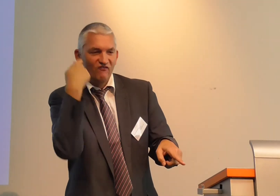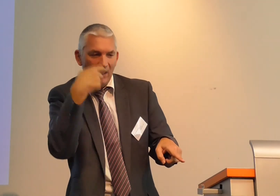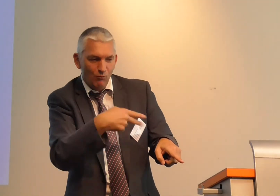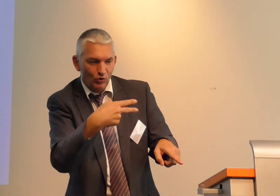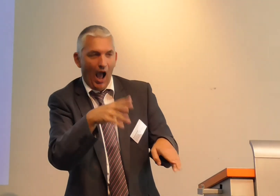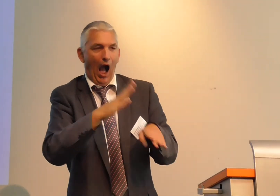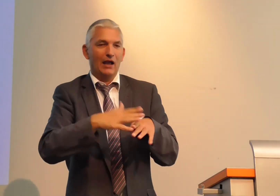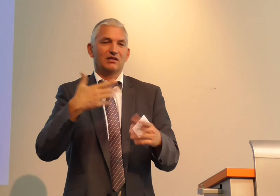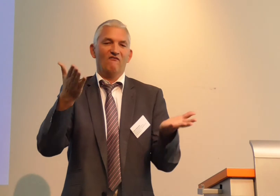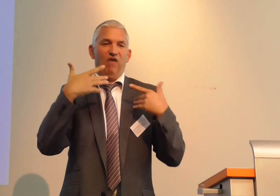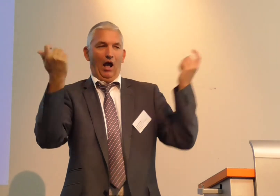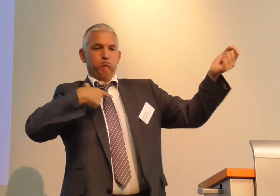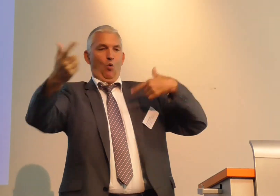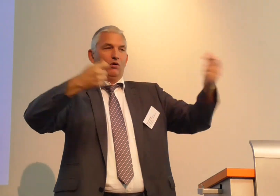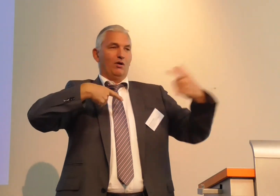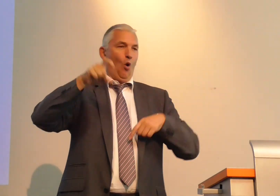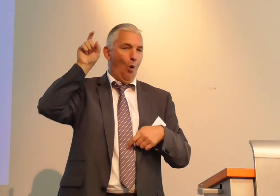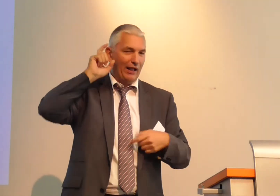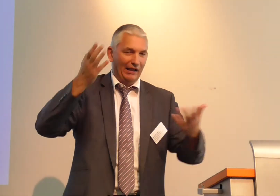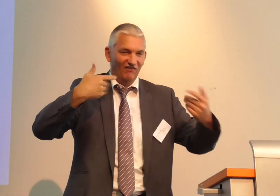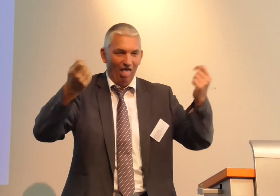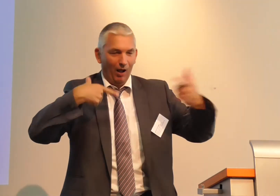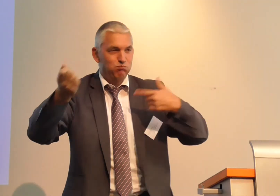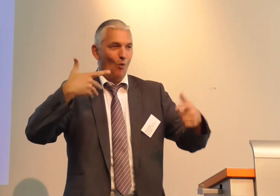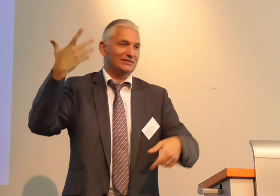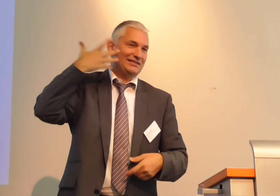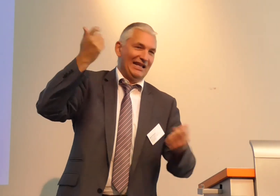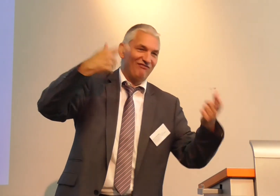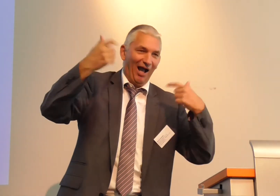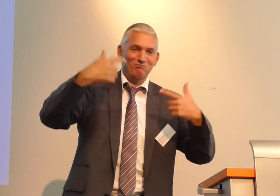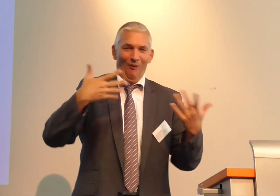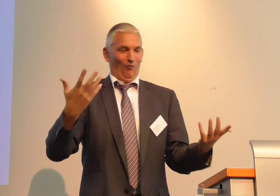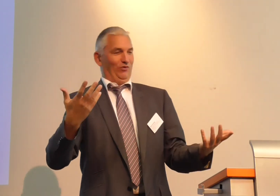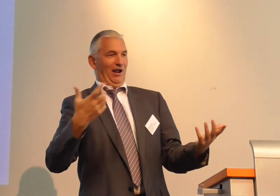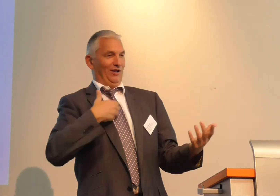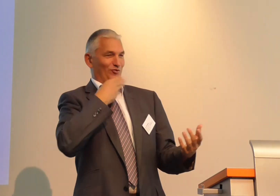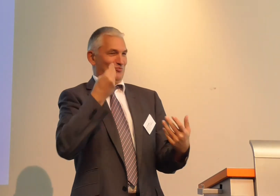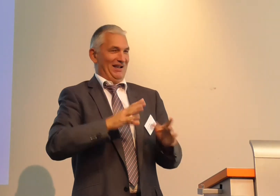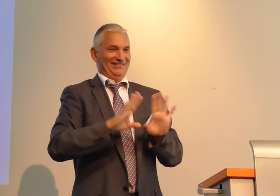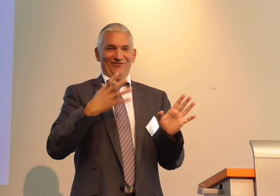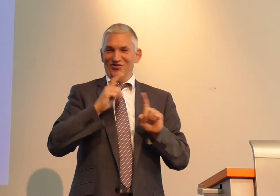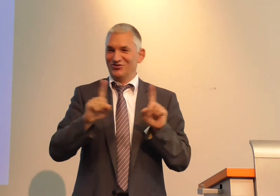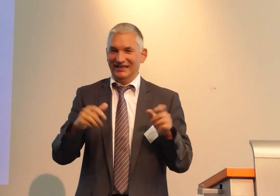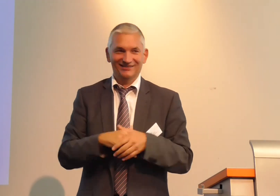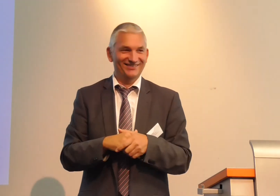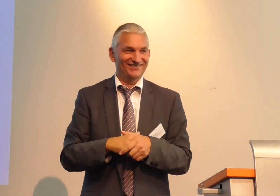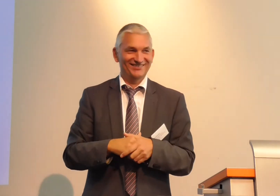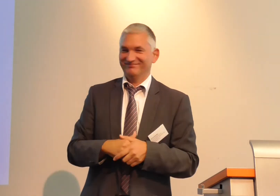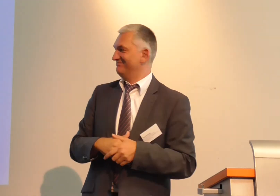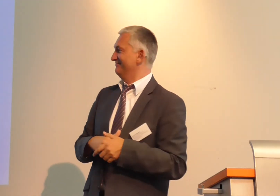Ja? Und insofern, sie möchten auch nicht mit Werbung zugetextet werden, weil wenn sie dann einmal gelistet sind, kriegen sie